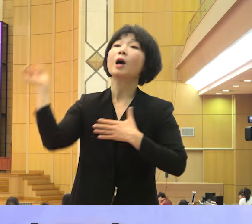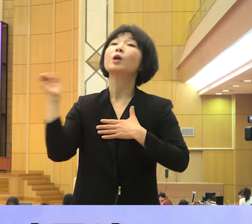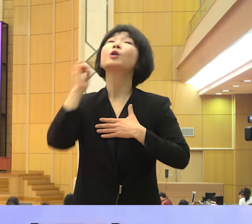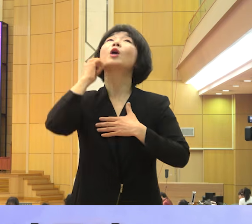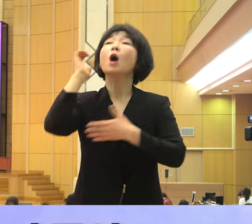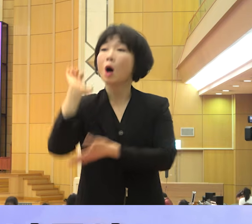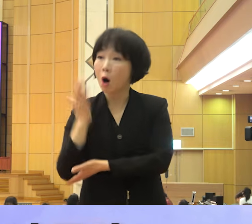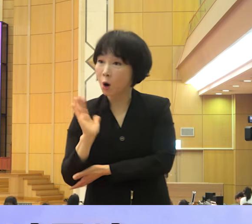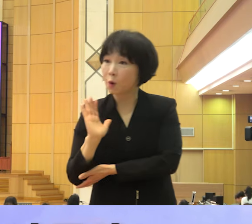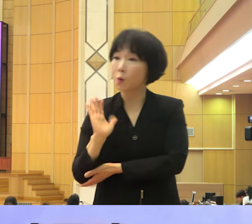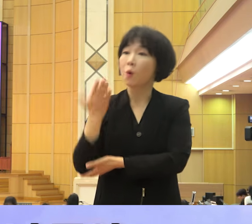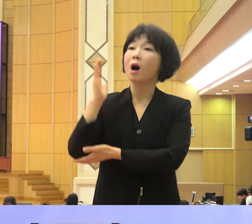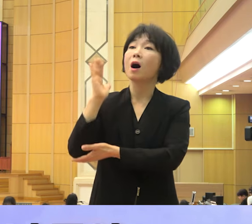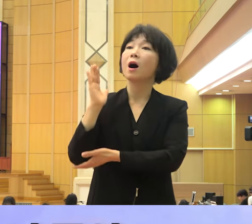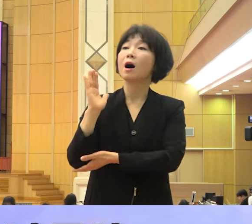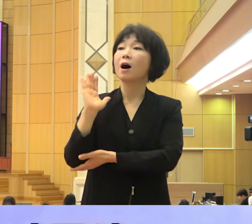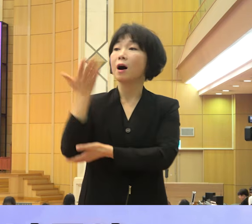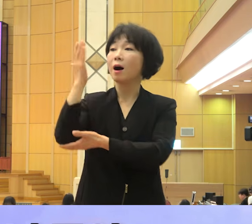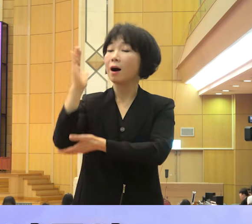영광